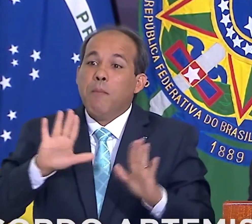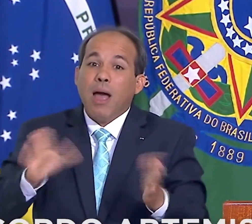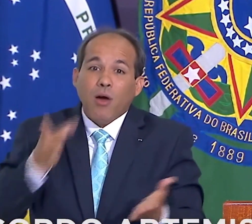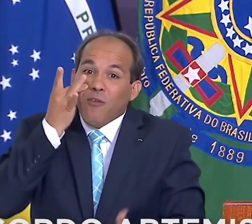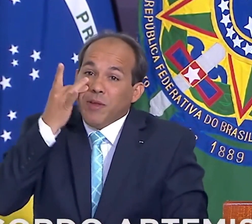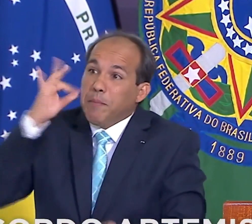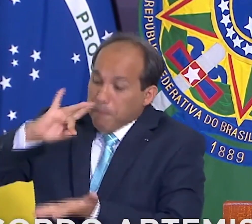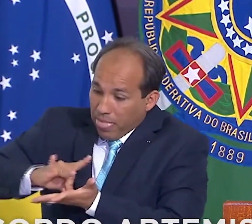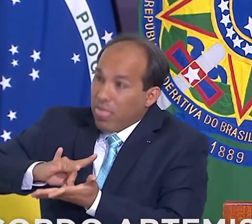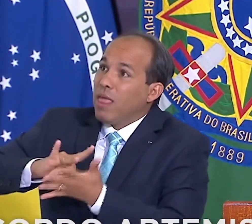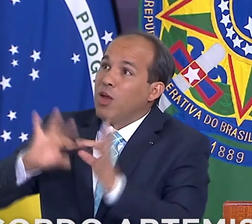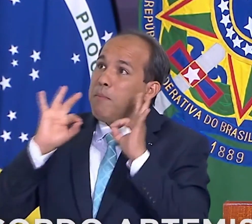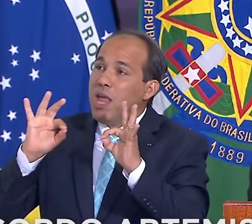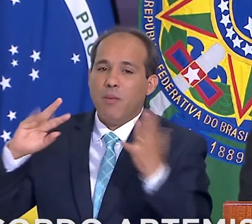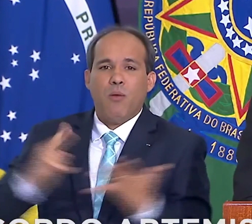verdade.